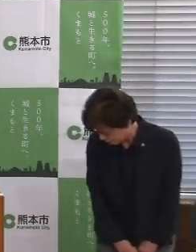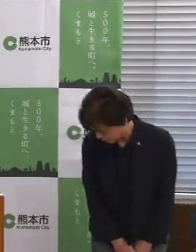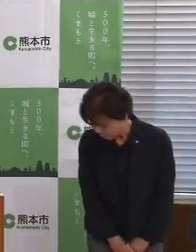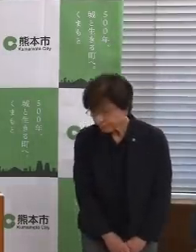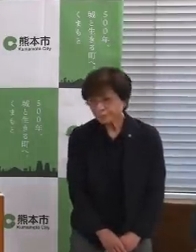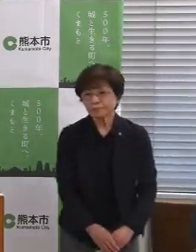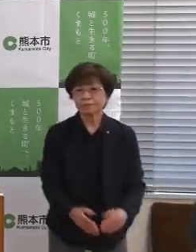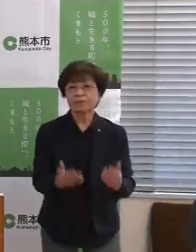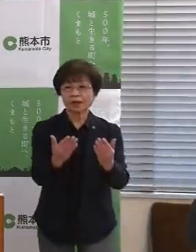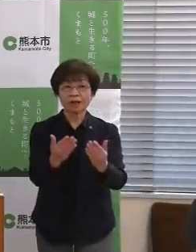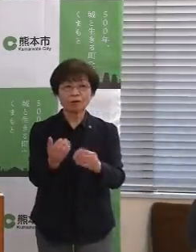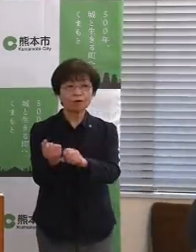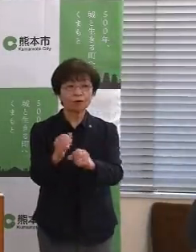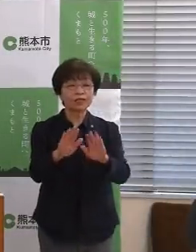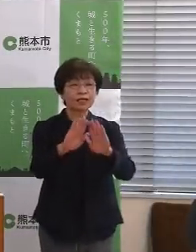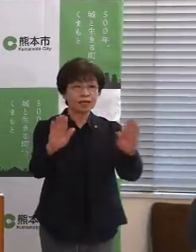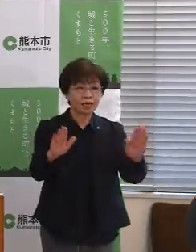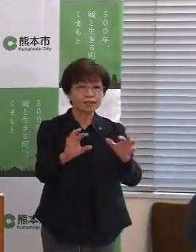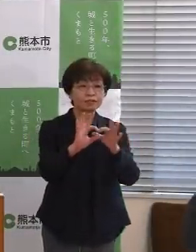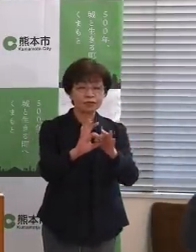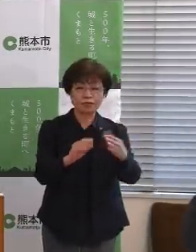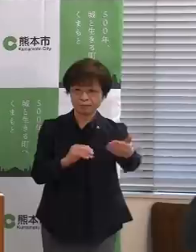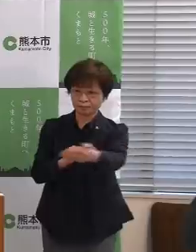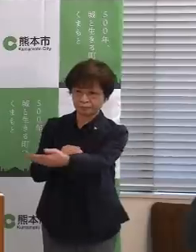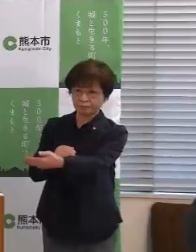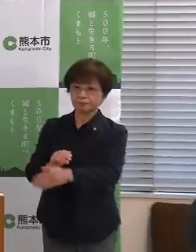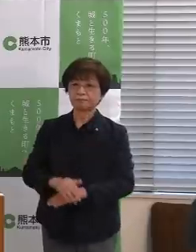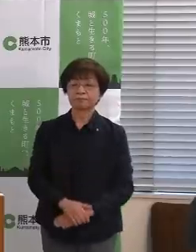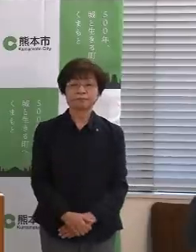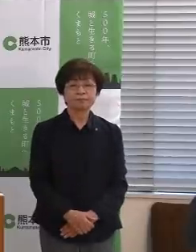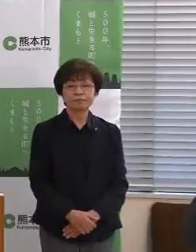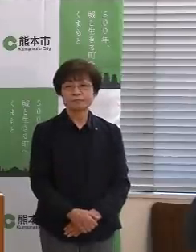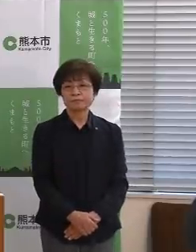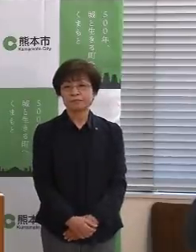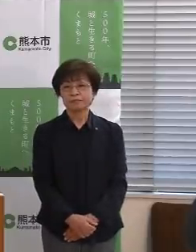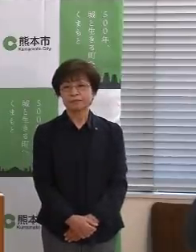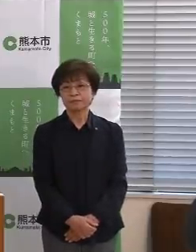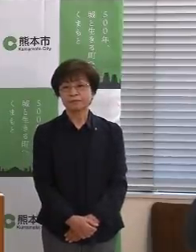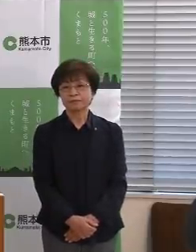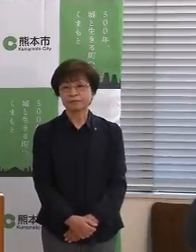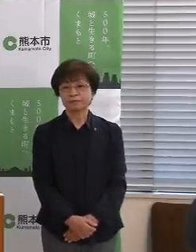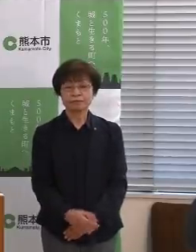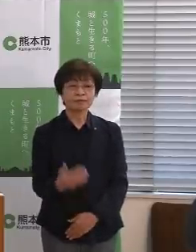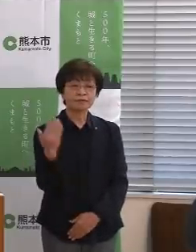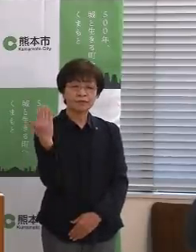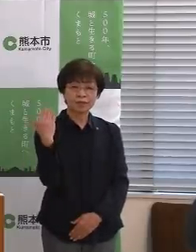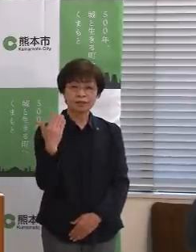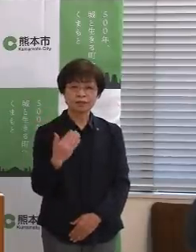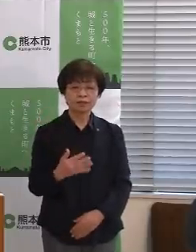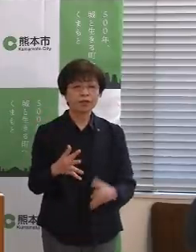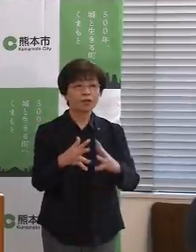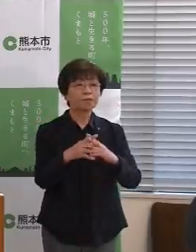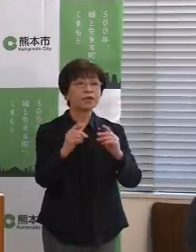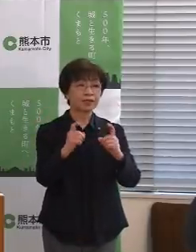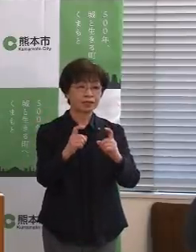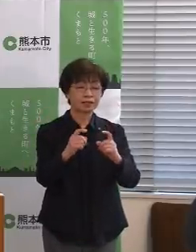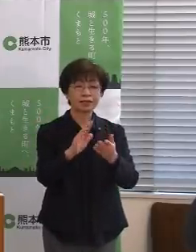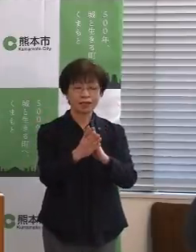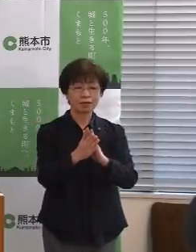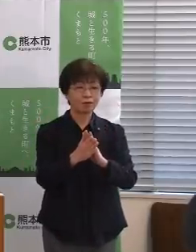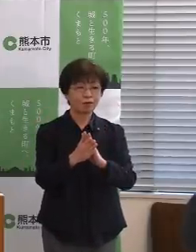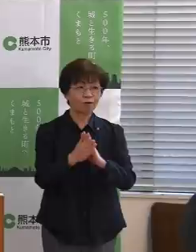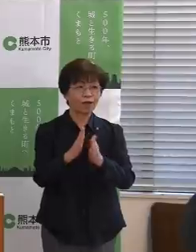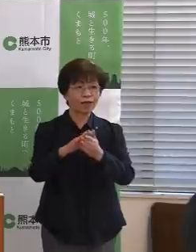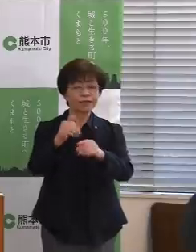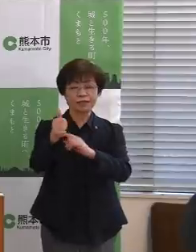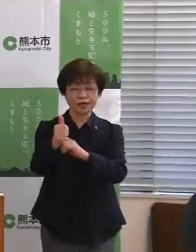学校再開について市長の見解とか意見を伺いたいんですけども、はい、先日宮城県の村井知事が9月